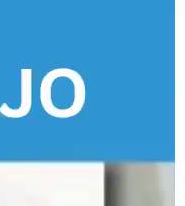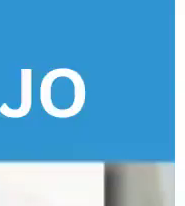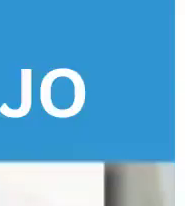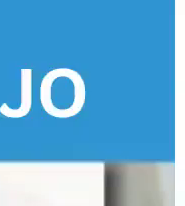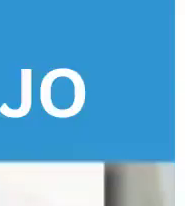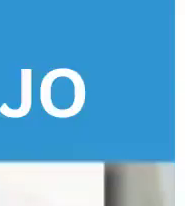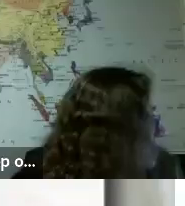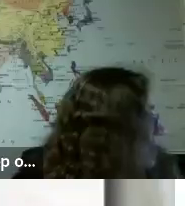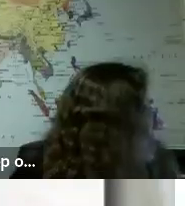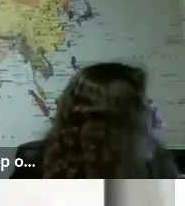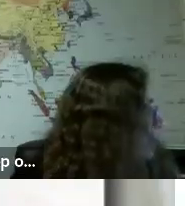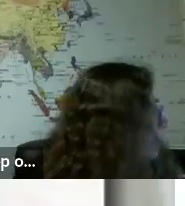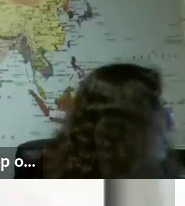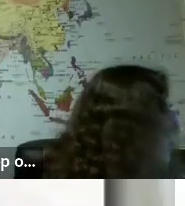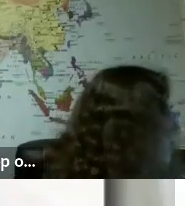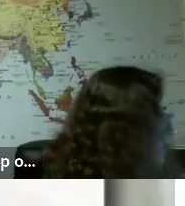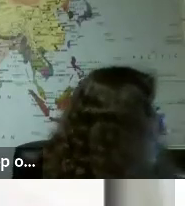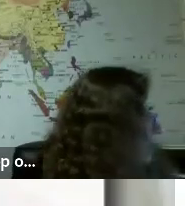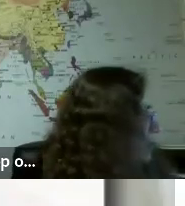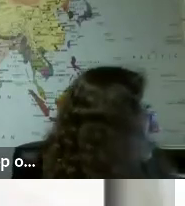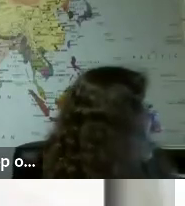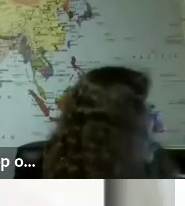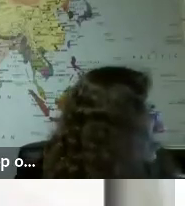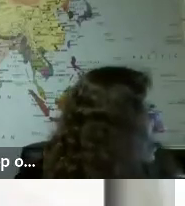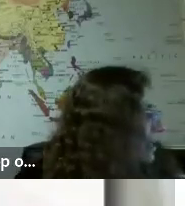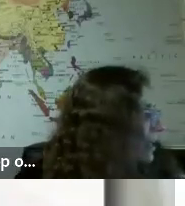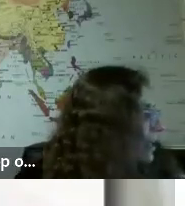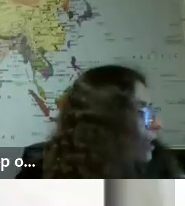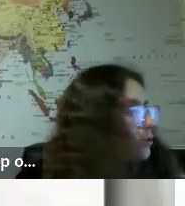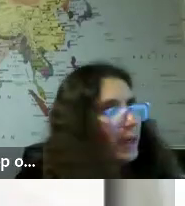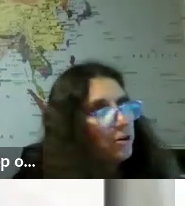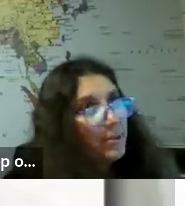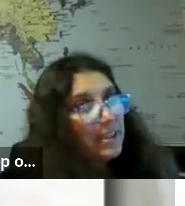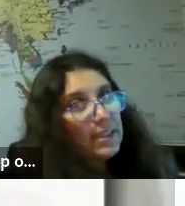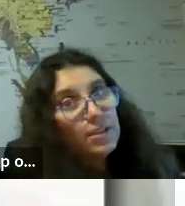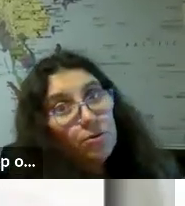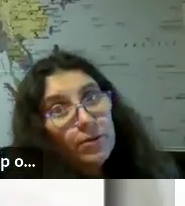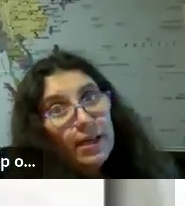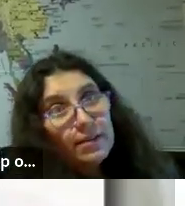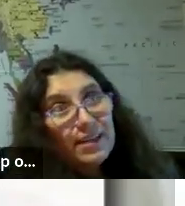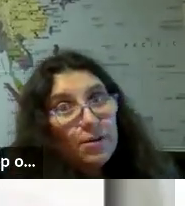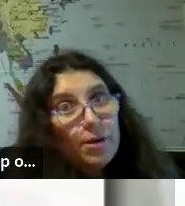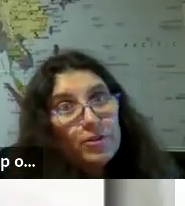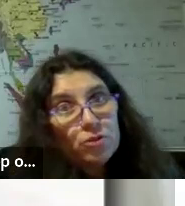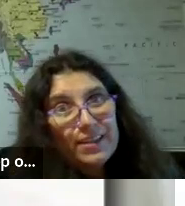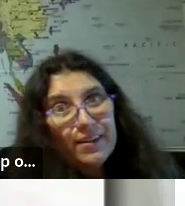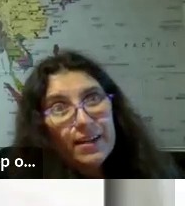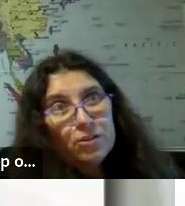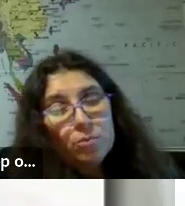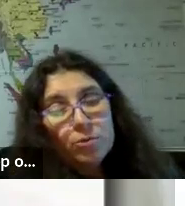ya, Naomi dice que le abre la duda respecto a las repisas del supermercado si tienen que tener alguna altura. Lo que pasa es que si yo voy a tener una persona trabajando